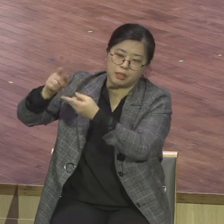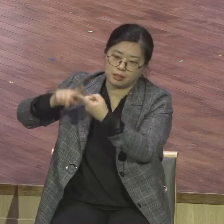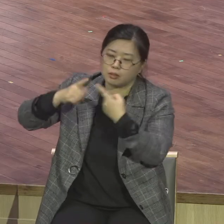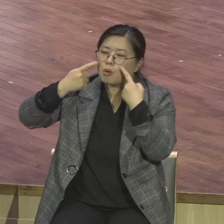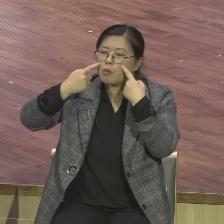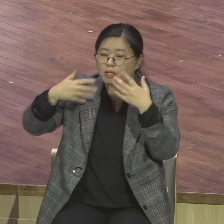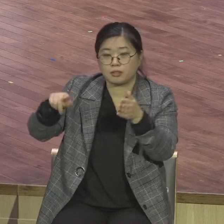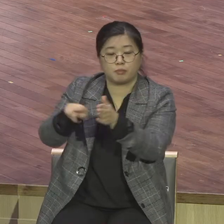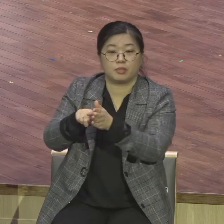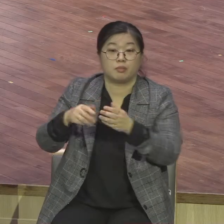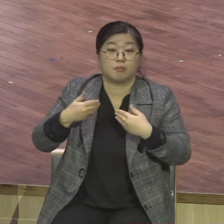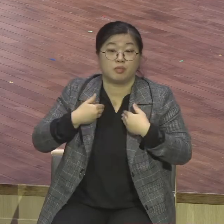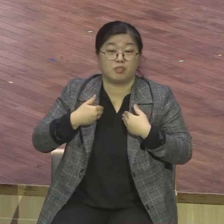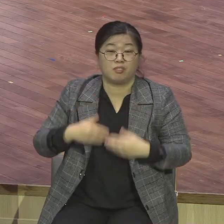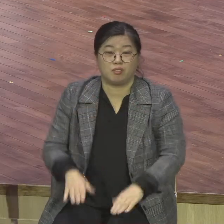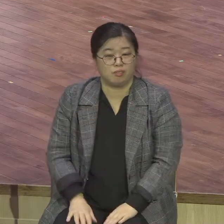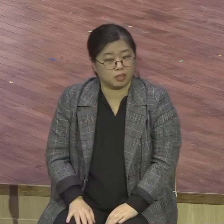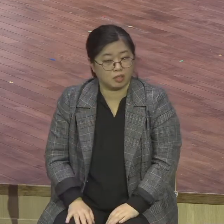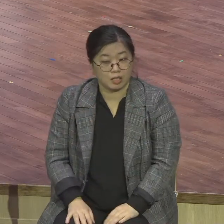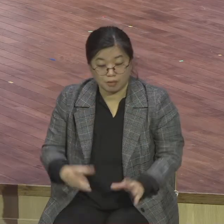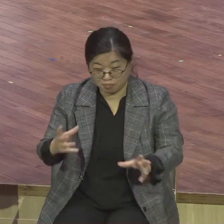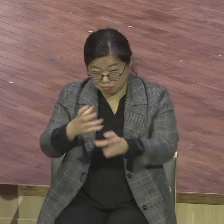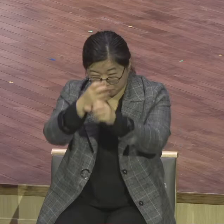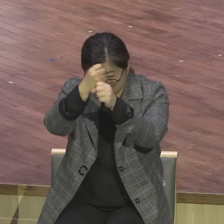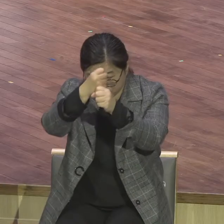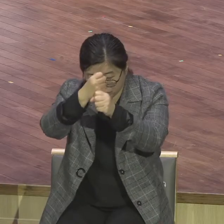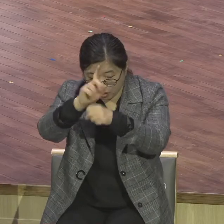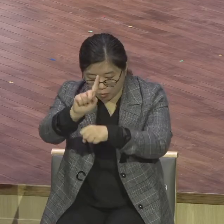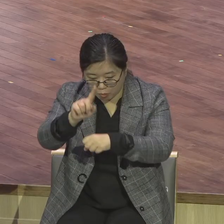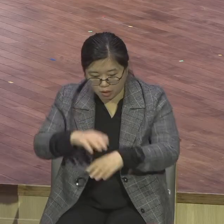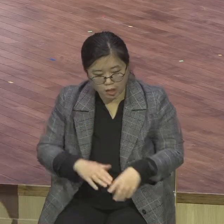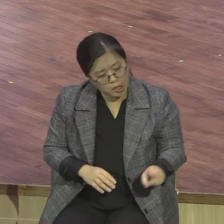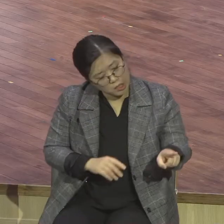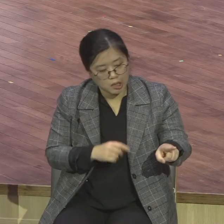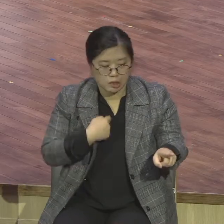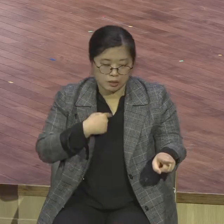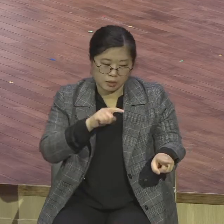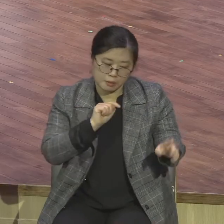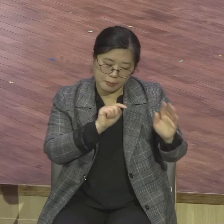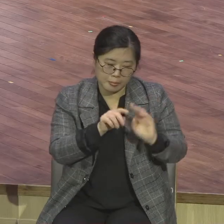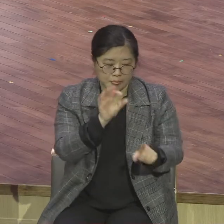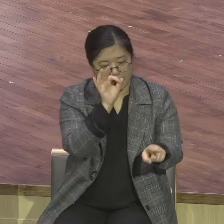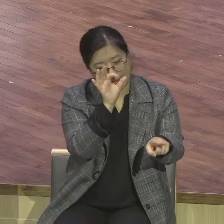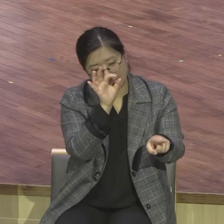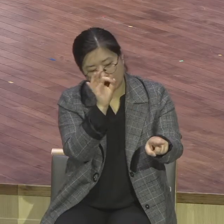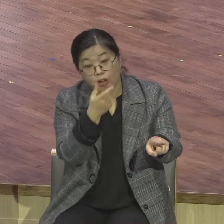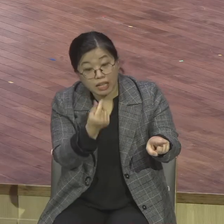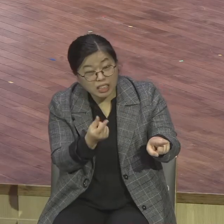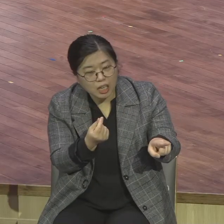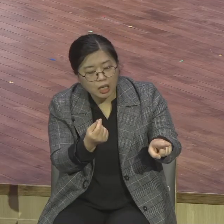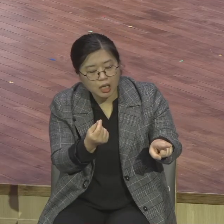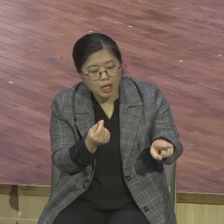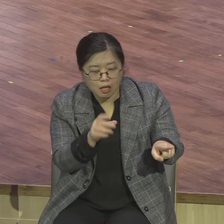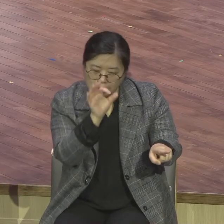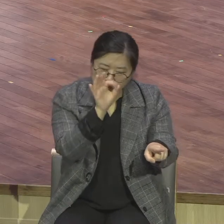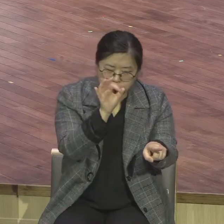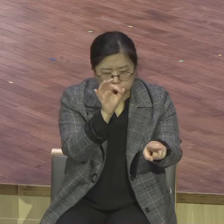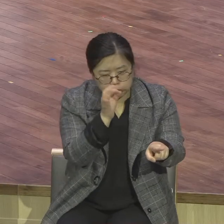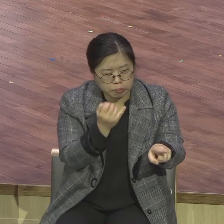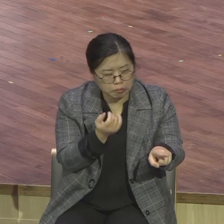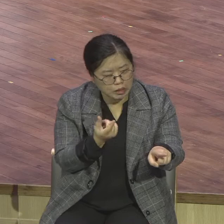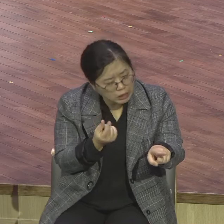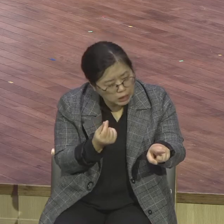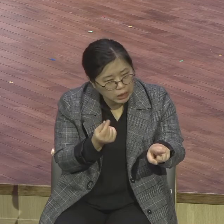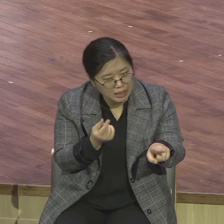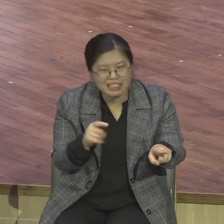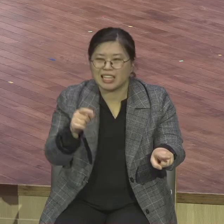무슨 말입니까 이 말이? 절대 불가능을 절대 가능으로 응답하시는 하나님. 그 하나님을 내가